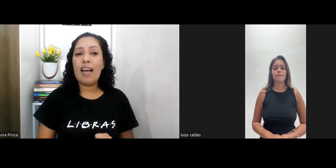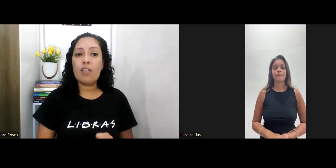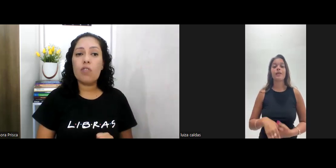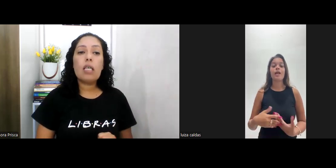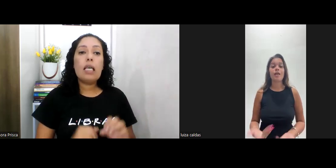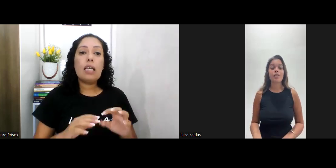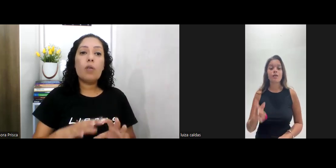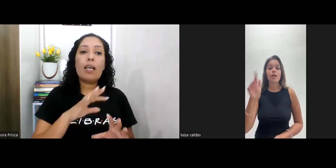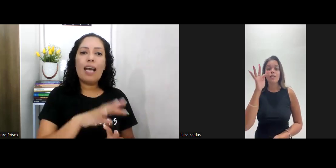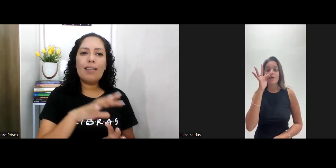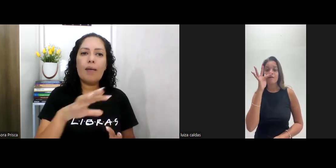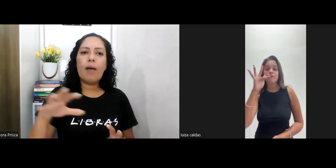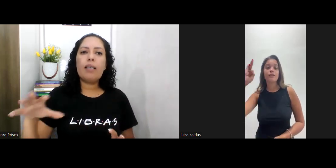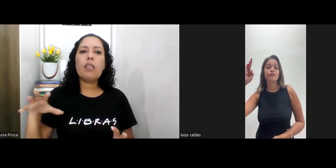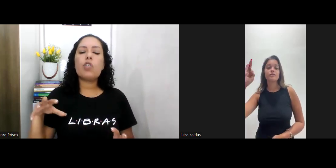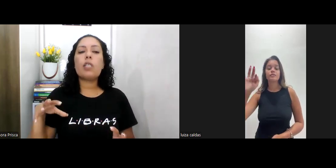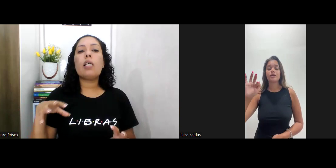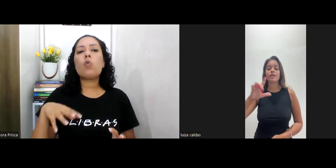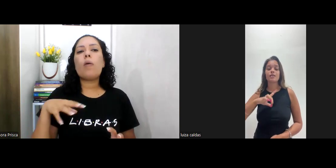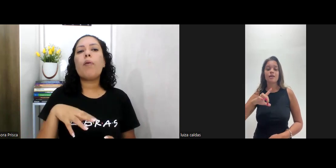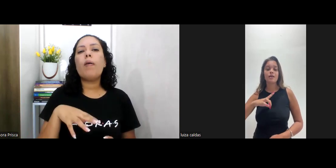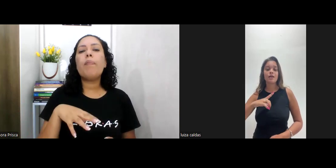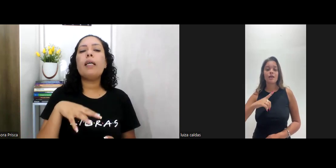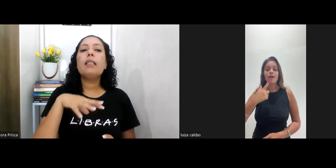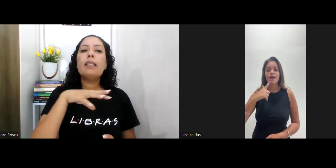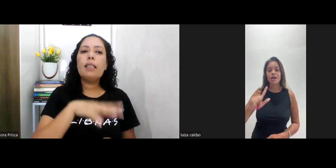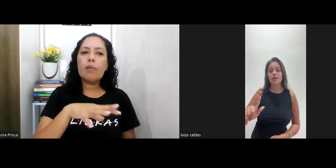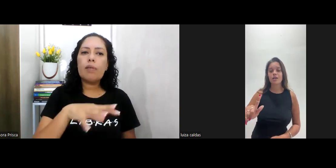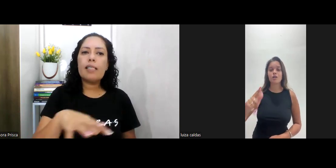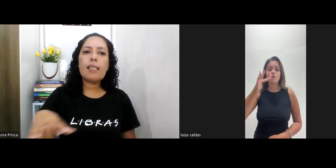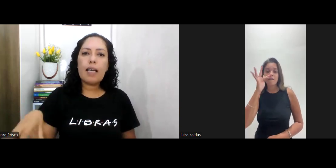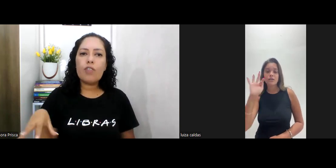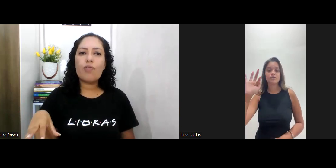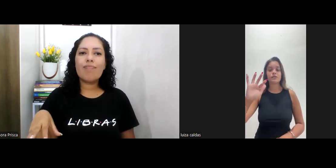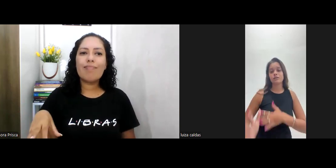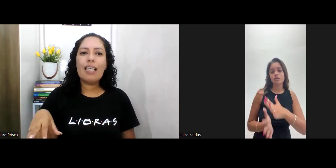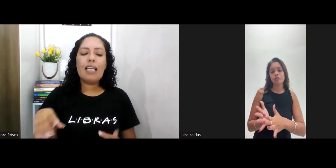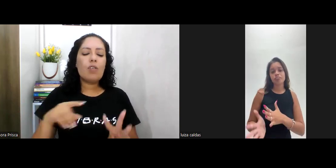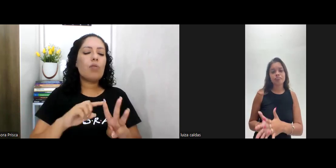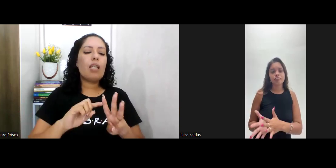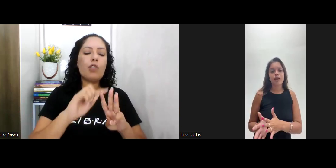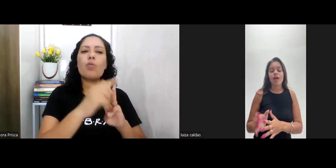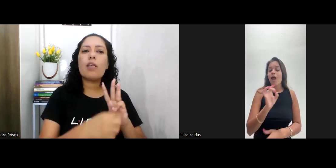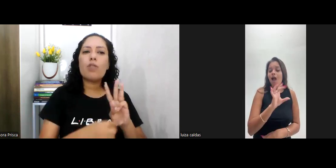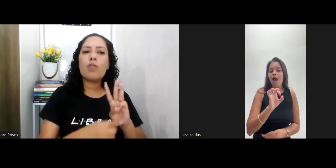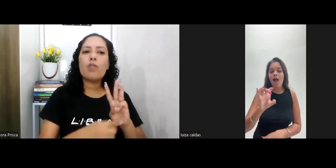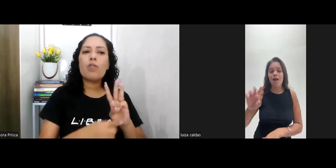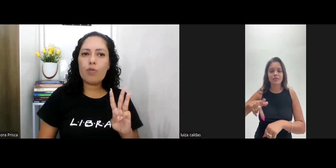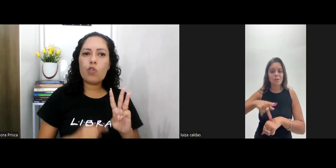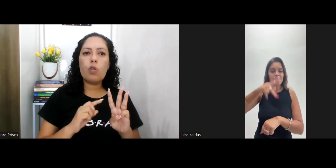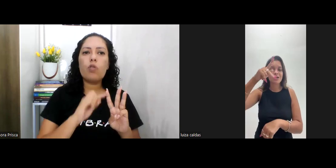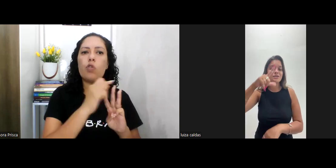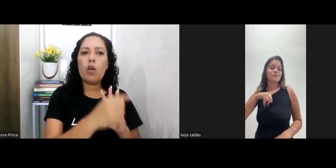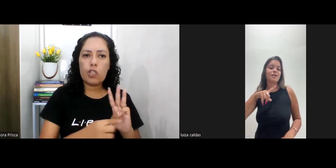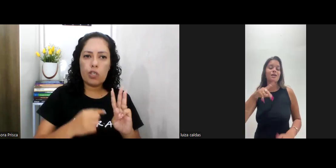de sinais. Então, cada país tem a sua própria língua de sinais. Então, são três conceitos